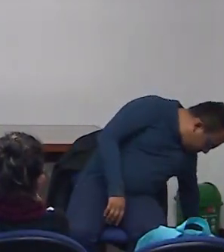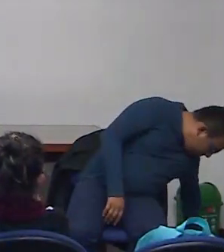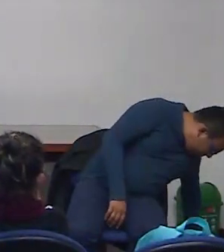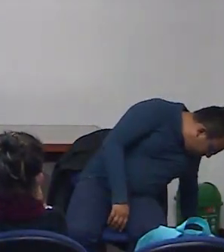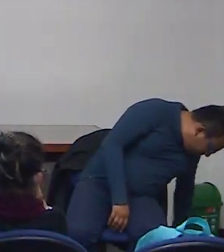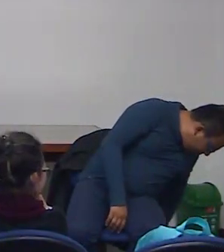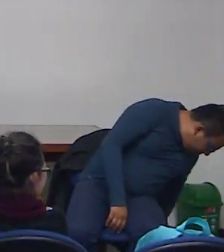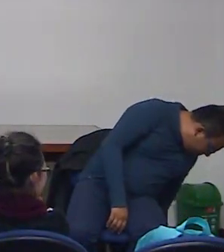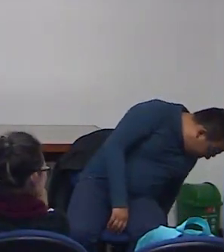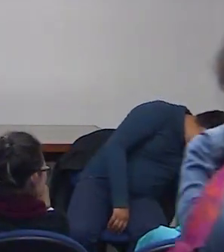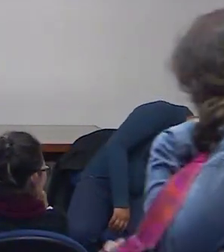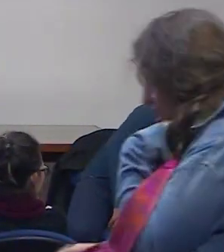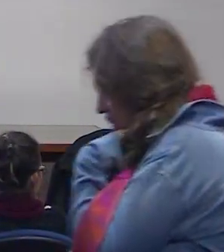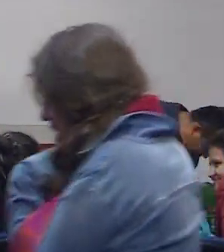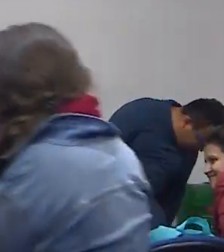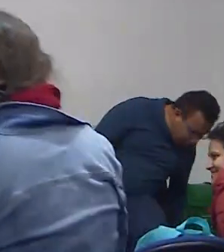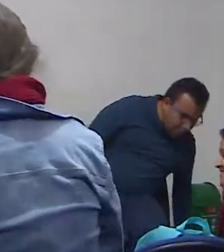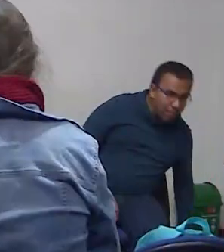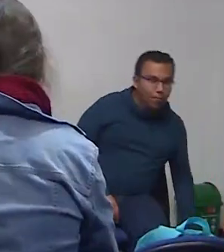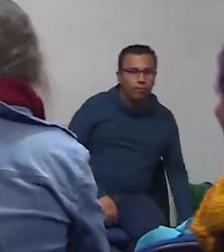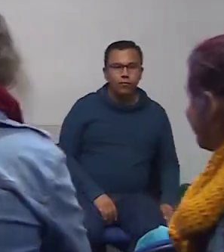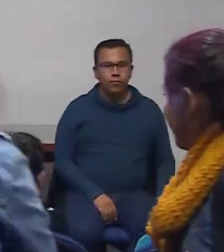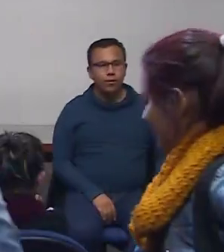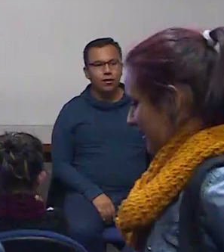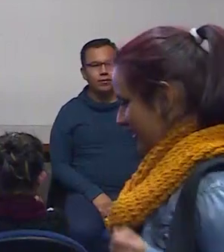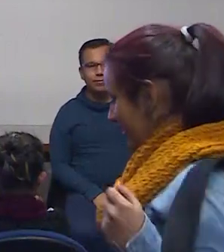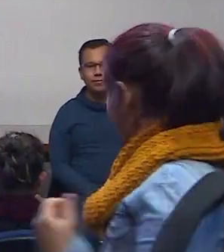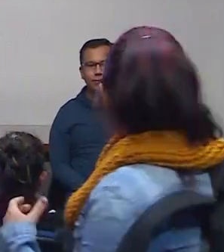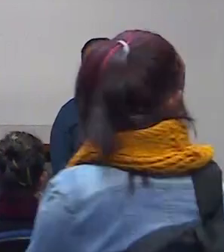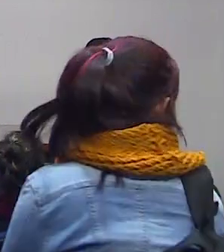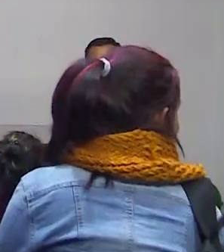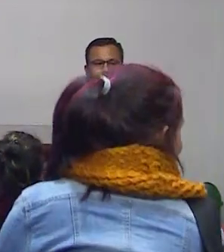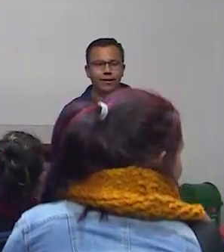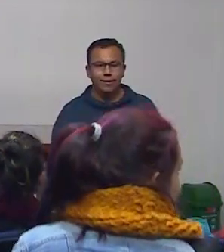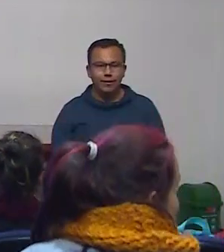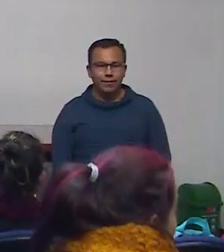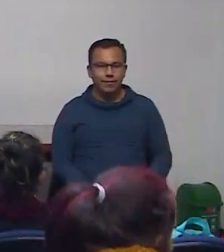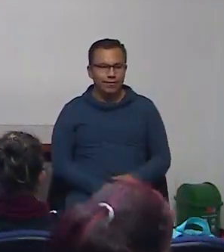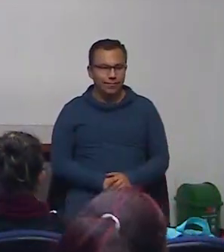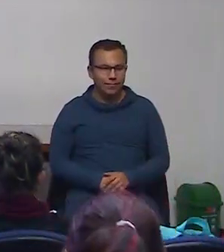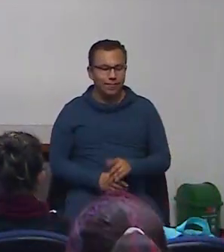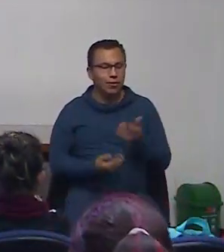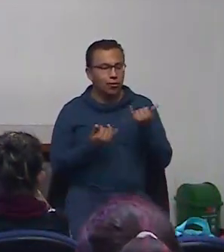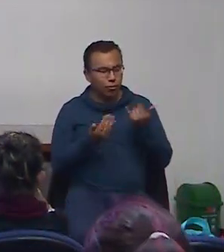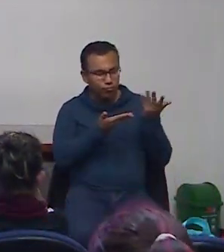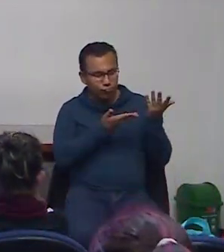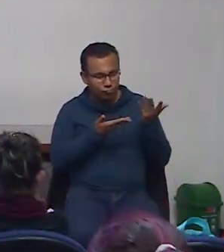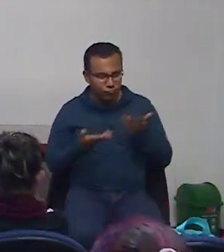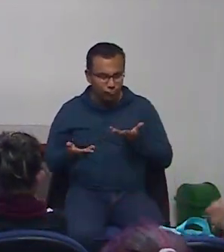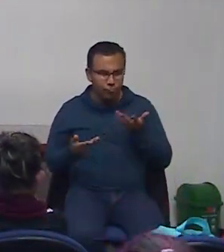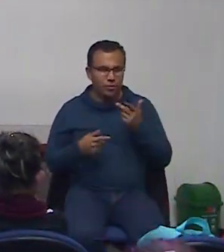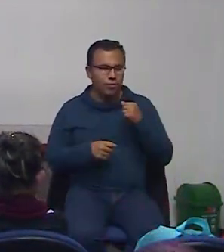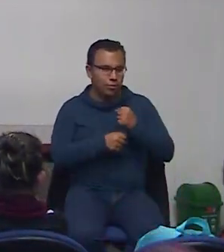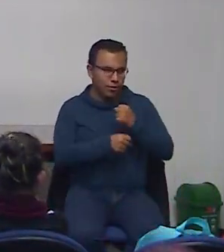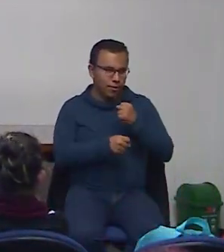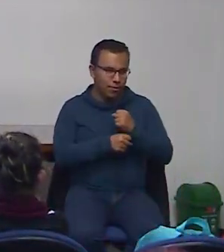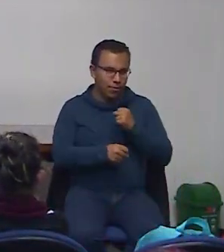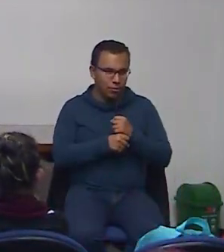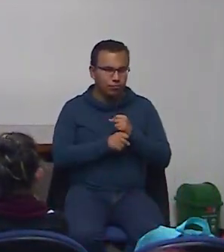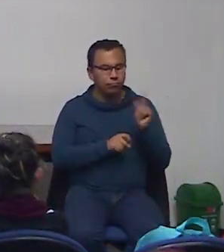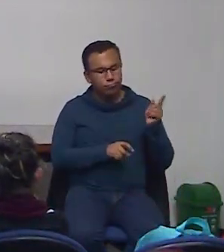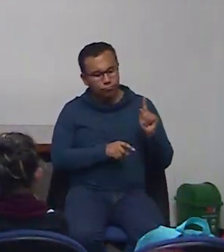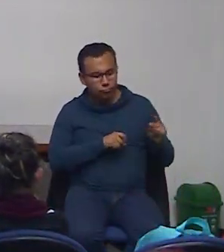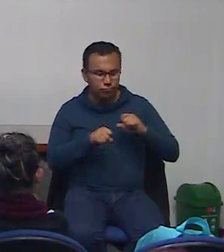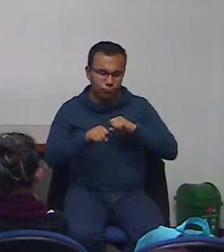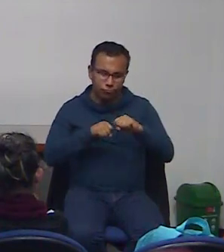bienvenidas entonces empecé a explorar tranquilas empecé a explorar los diferentes estilos musicales sí eh Y